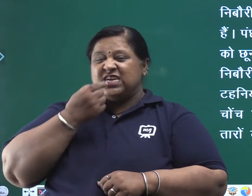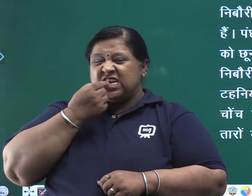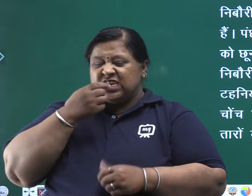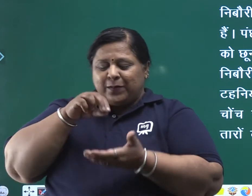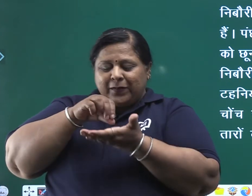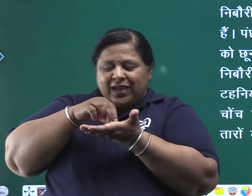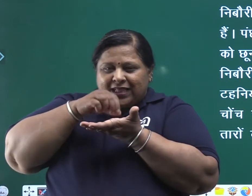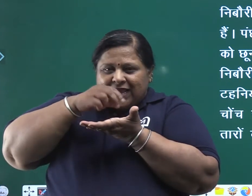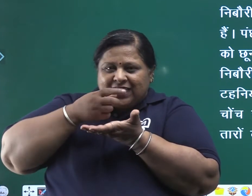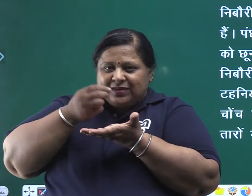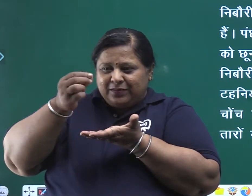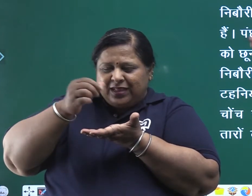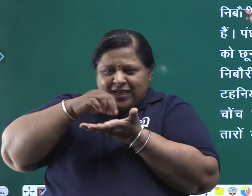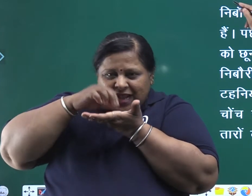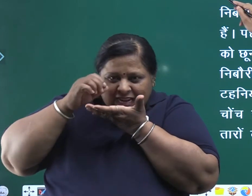मैदा खाने से